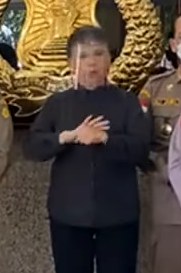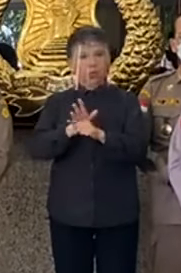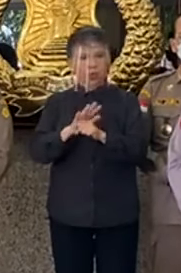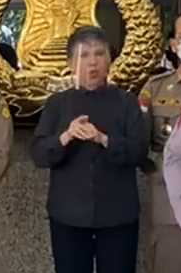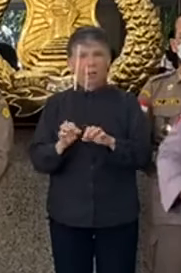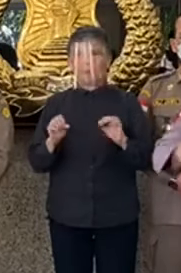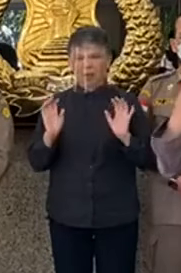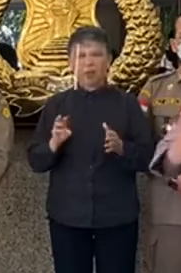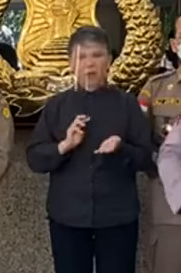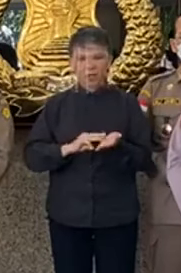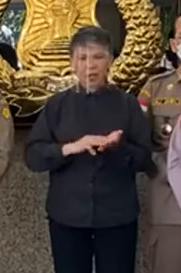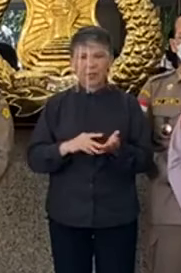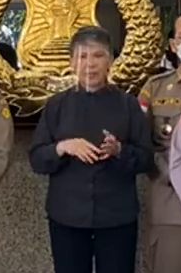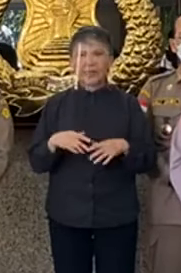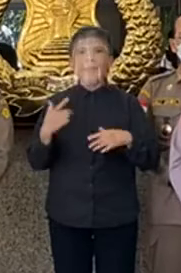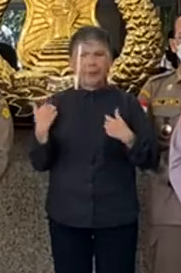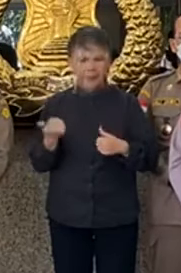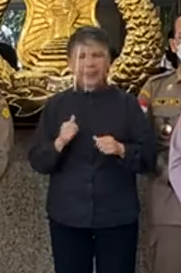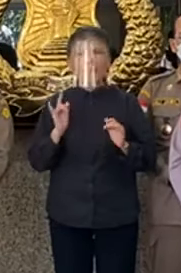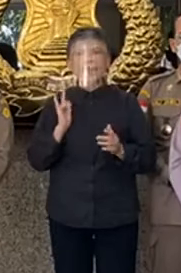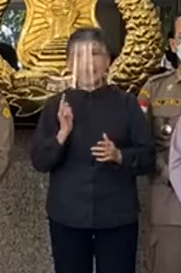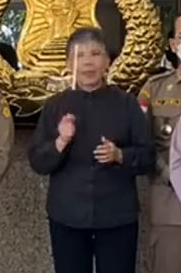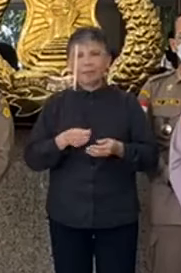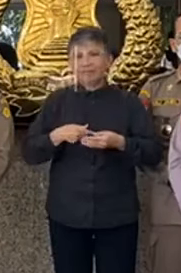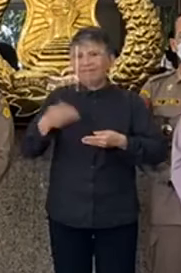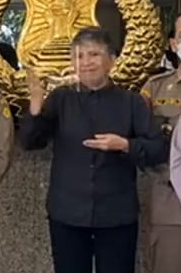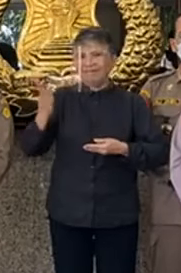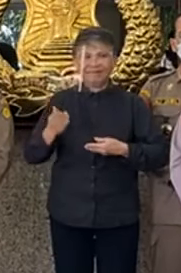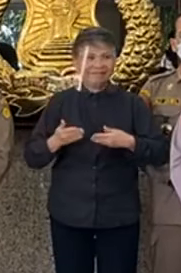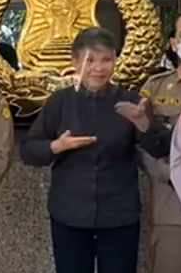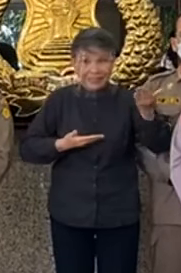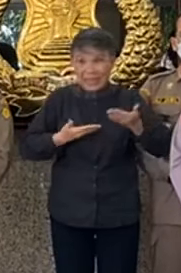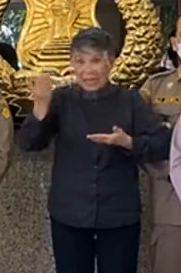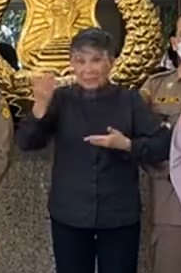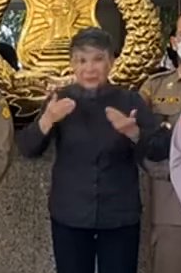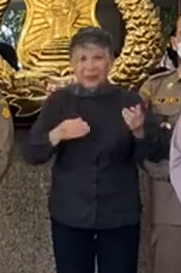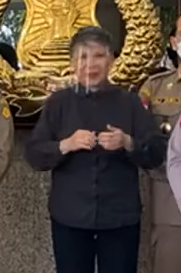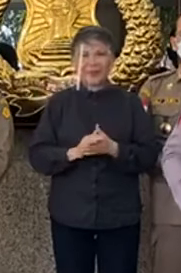besar, dan bahkan bisa melaksanakan ekspor. Ini tentunya menjadi